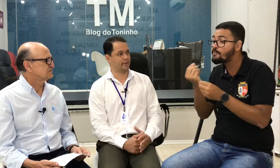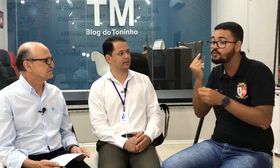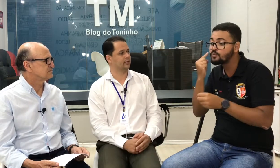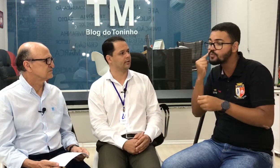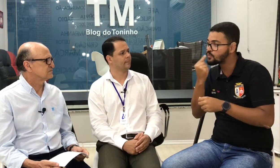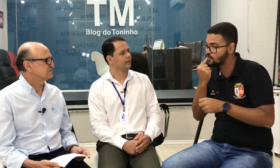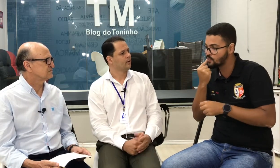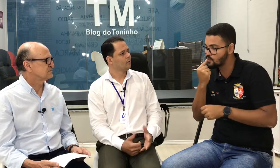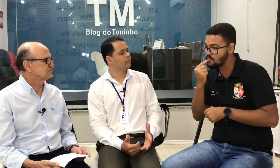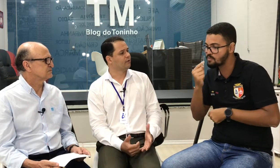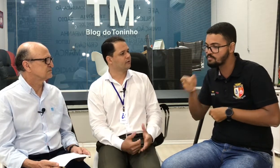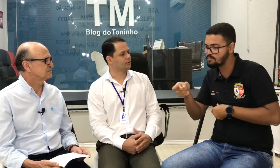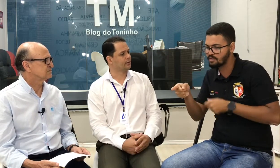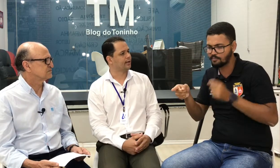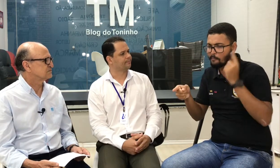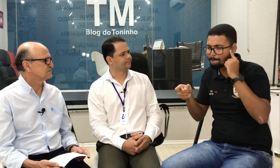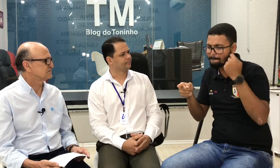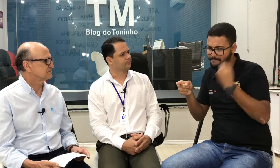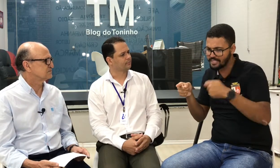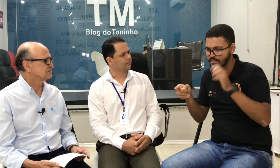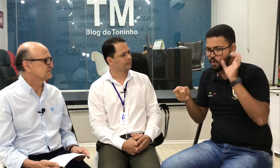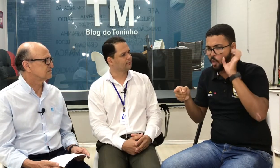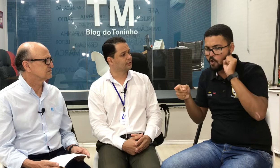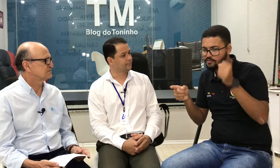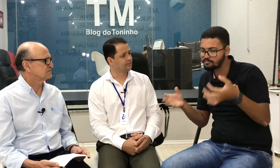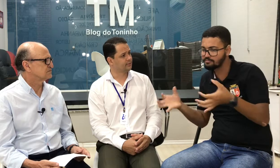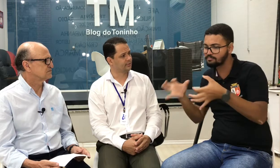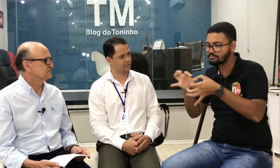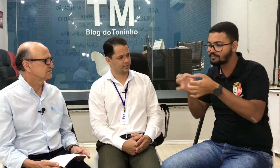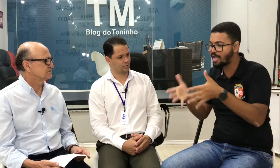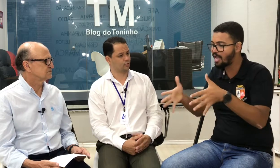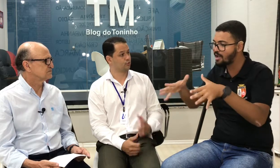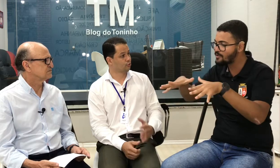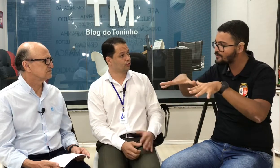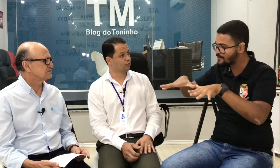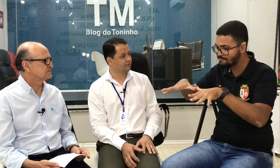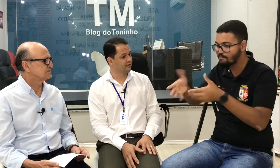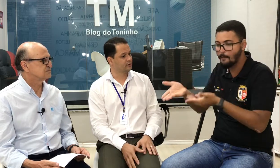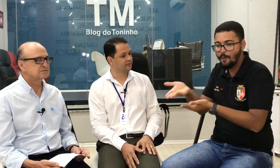aprender. Como que eu vou ajudar? Você precisa, os surdos, os ouvintes, precisam estar